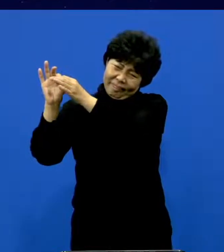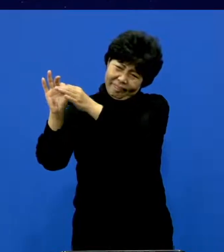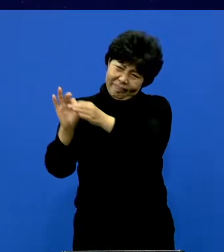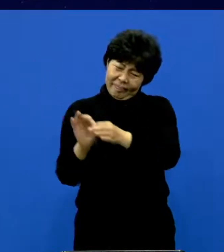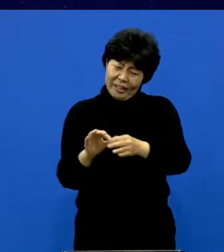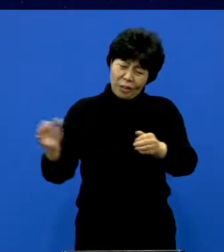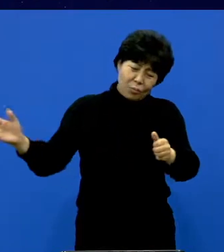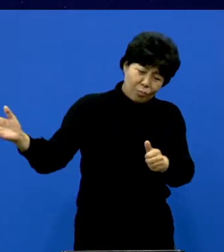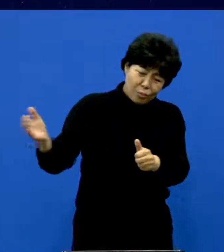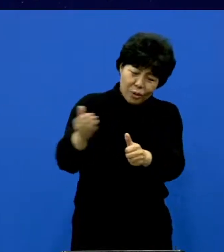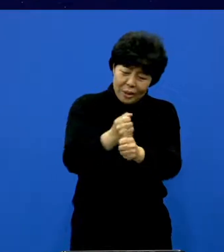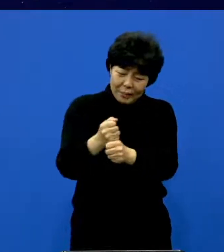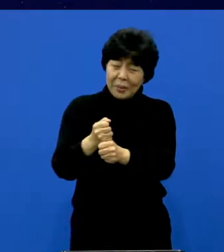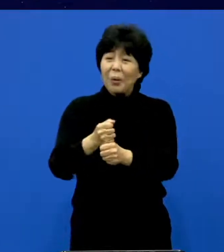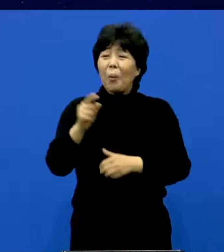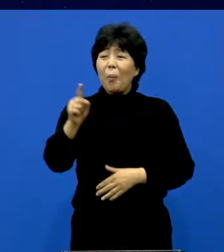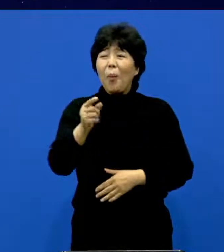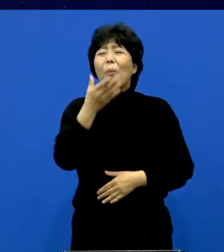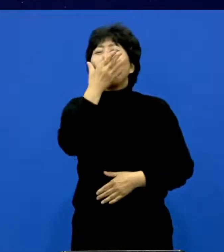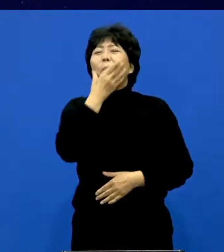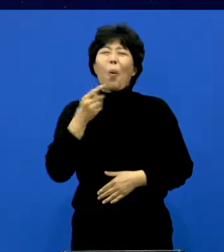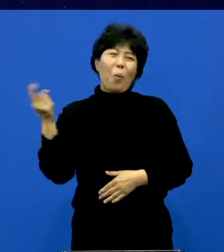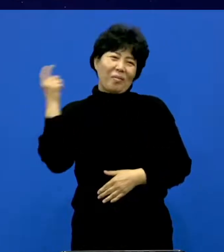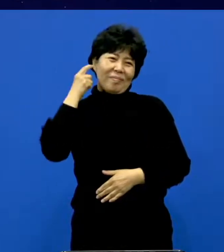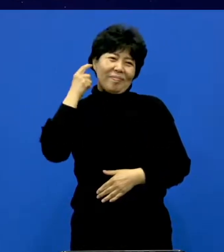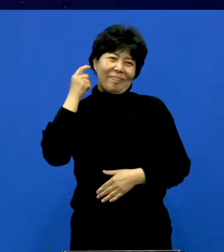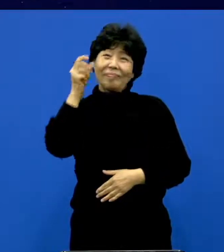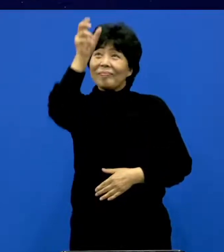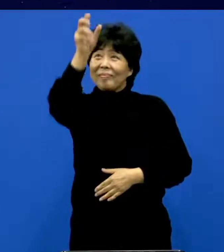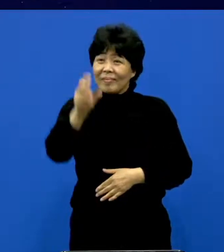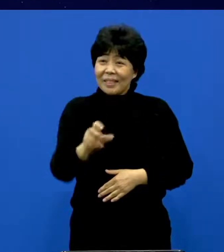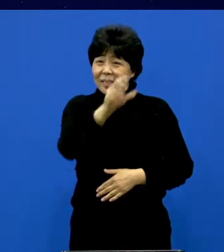것입니다. 십자가가 우리의 심장을 살아있게 만드는,